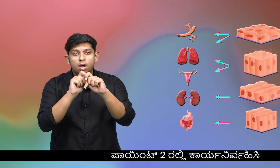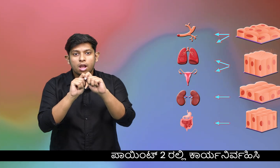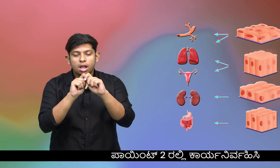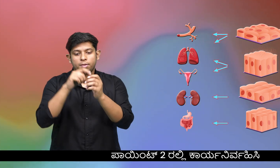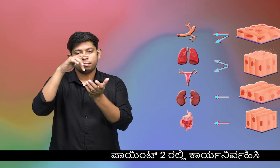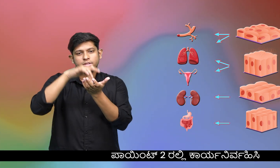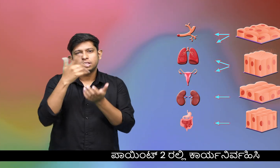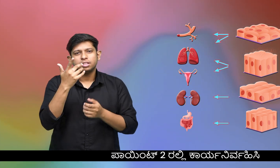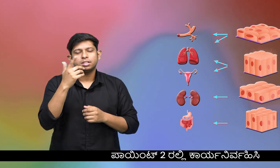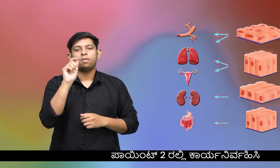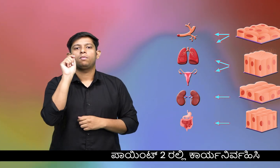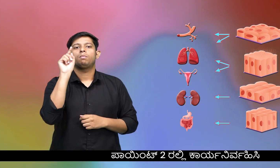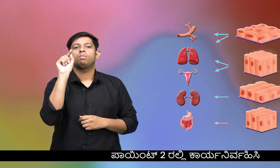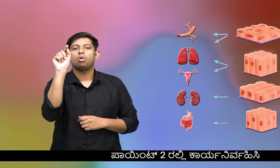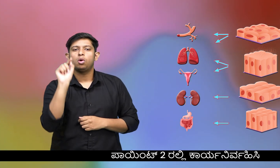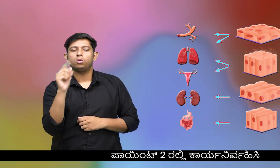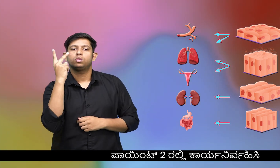2ರಲ್ಲಿ ಕಾರ್ಯನಿರ್ವಹಿಸಿ.